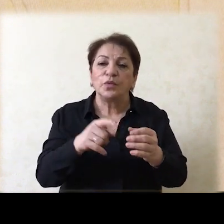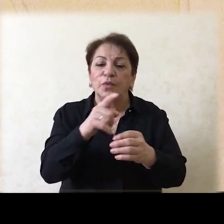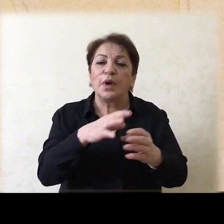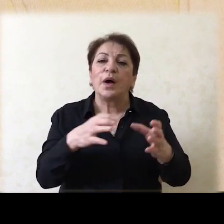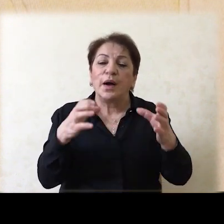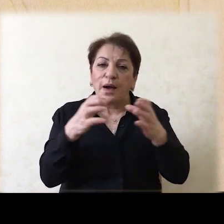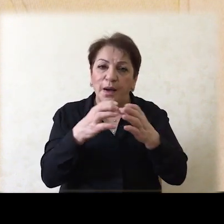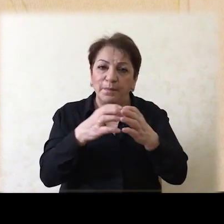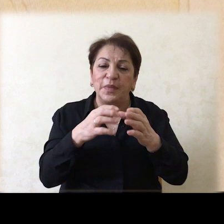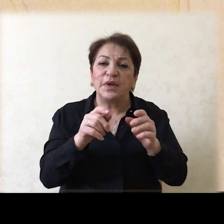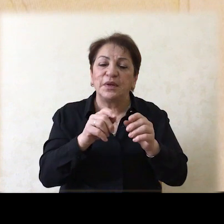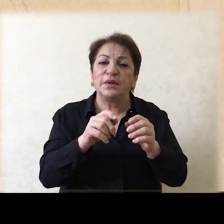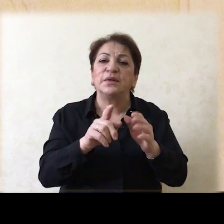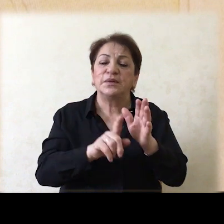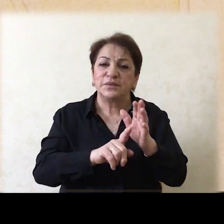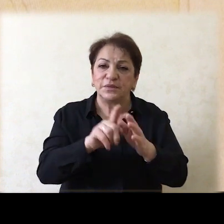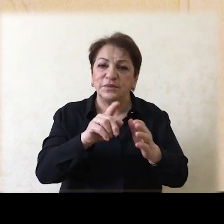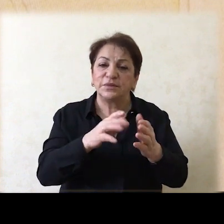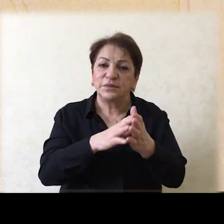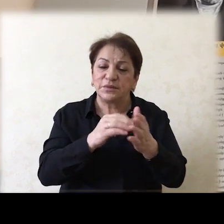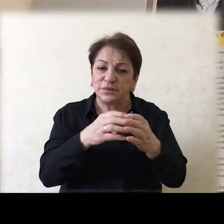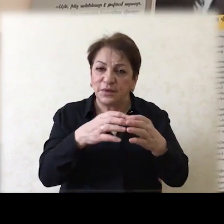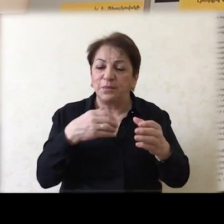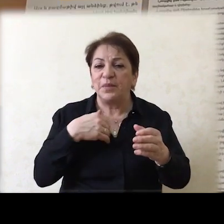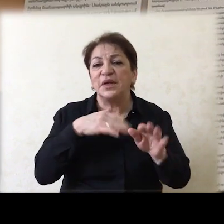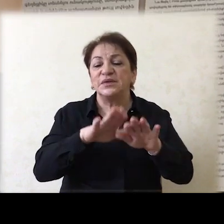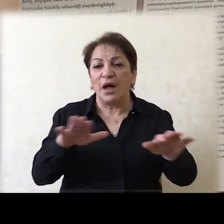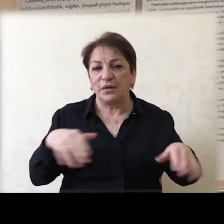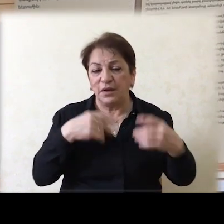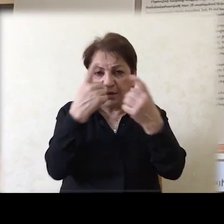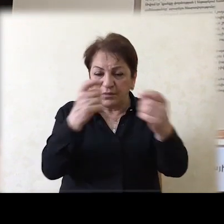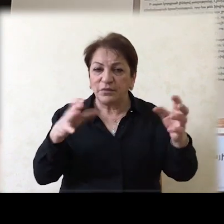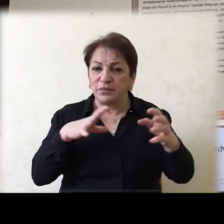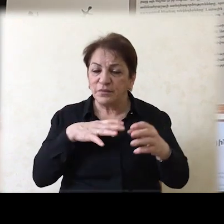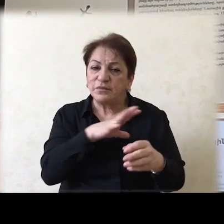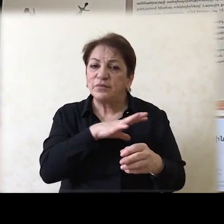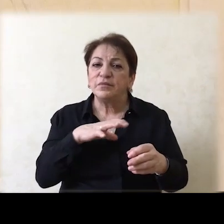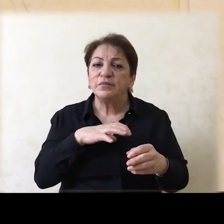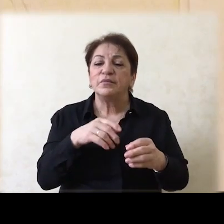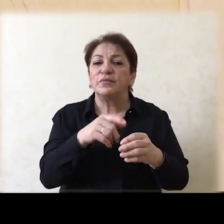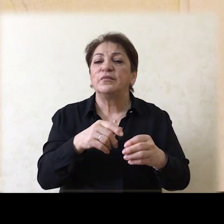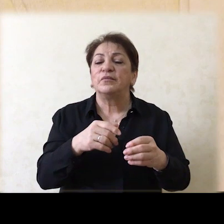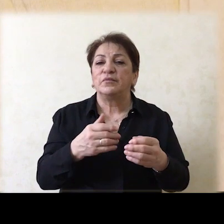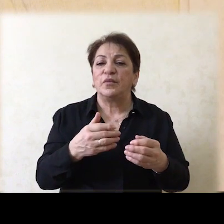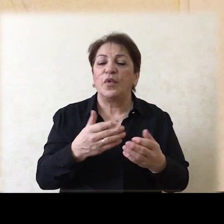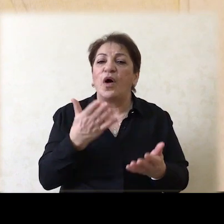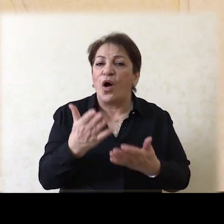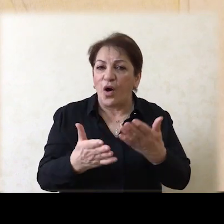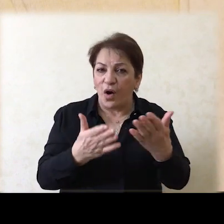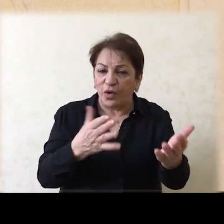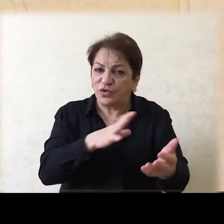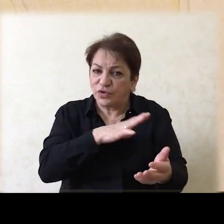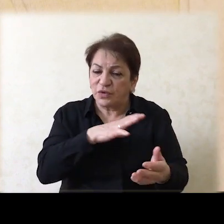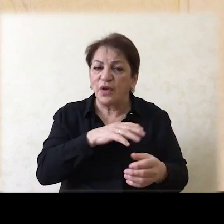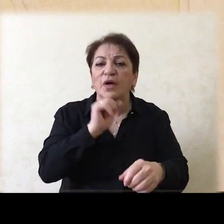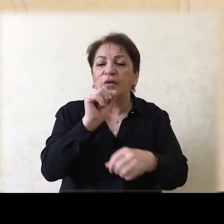ստենդի ստեղծումն էր, որով ակումբ կոչ արեց մեր սաներին չընկրկել, առաջ գնալ,